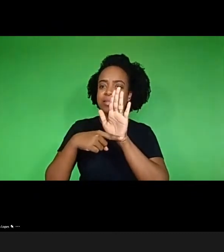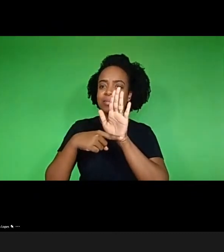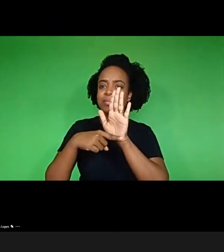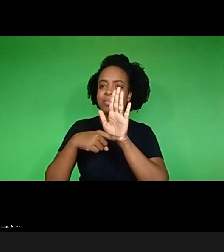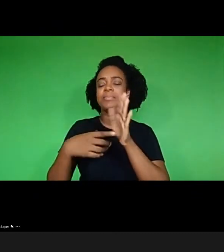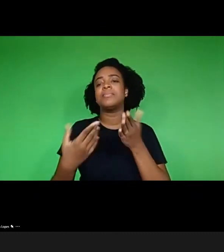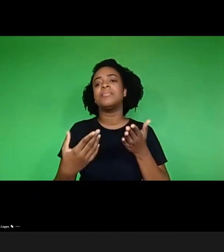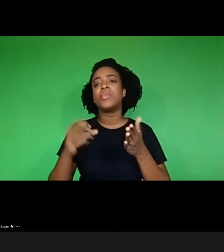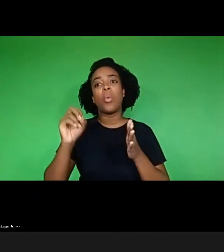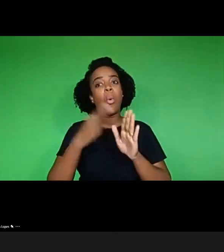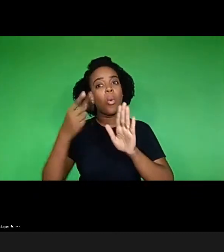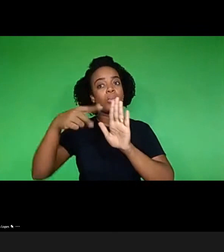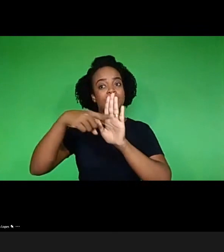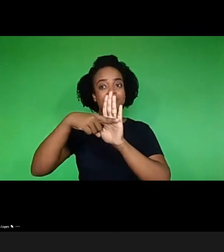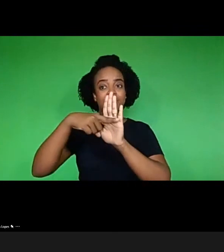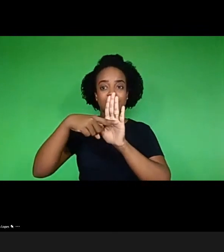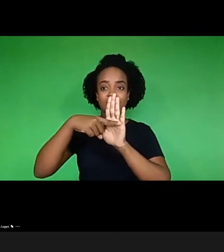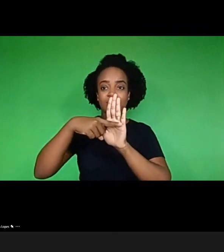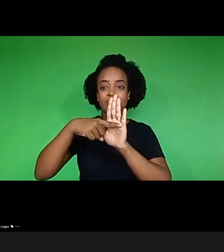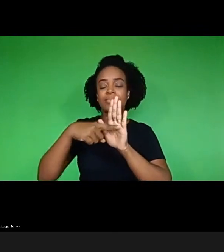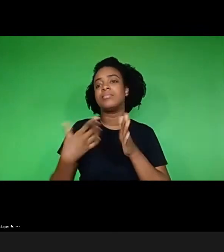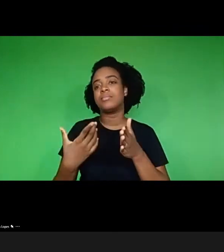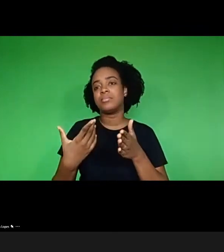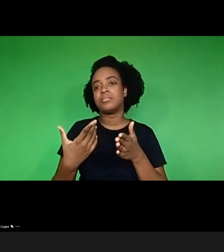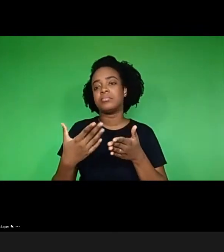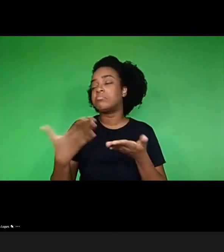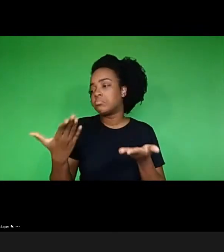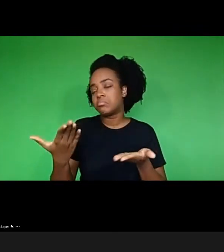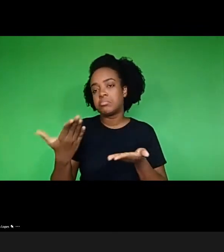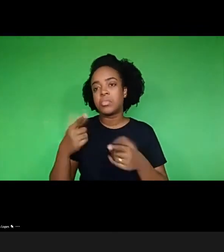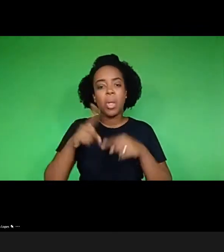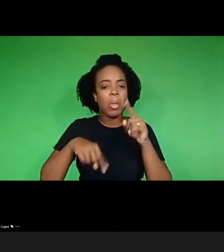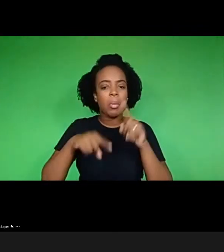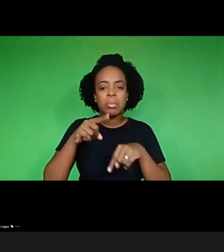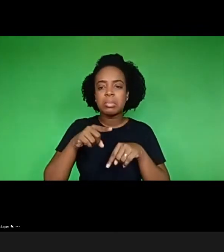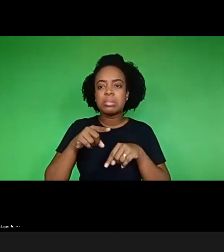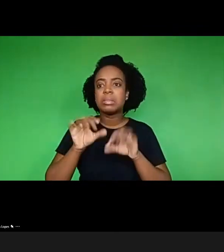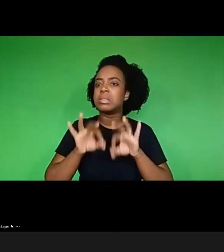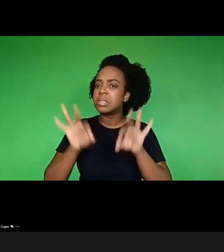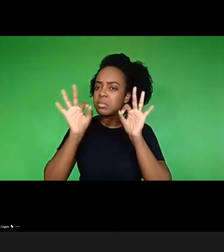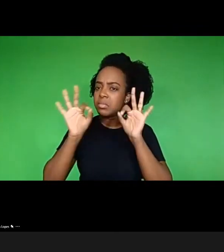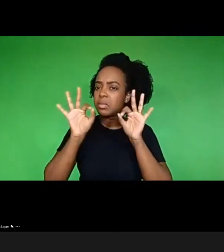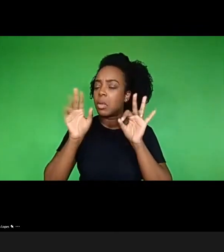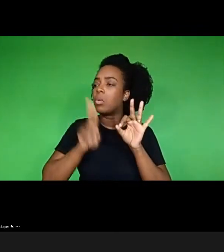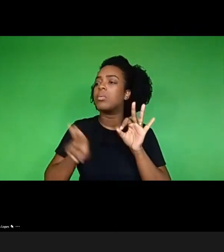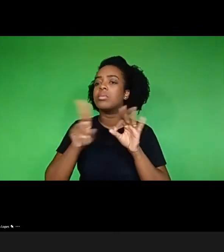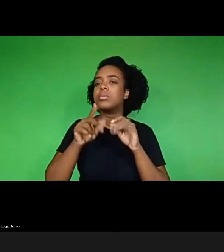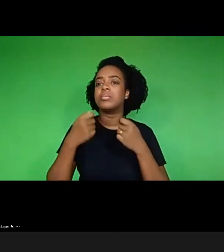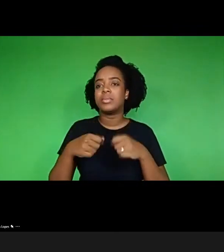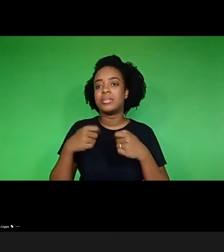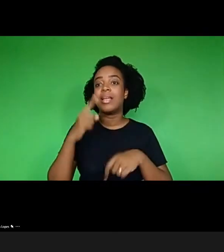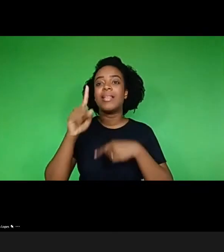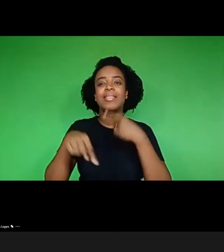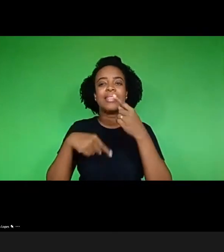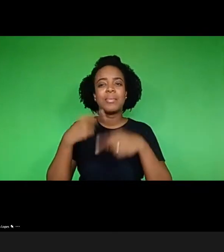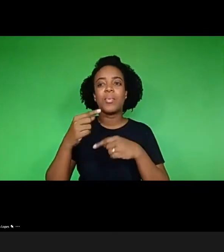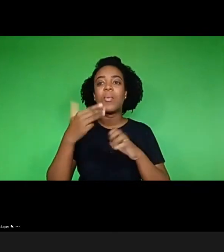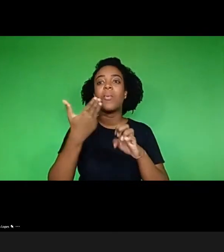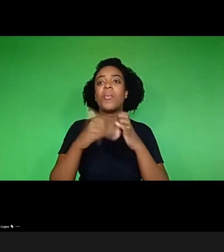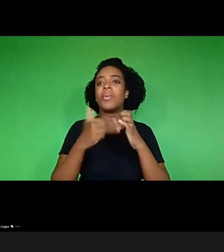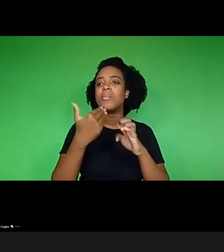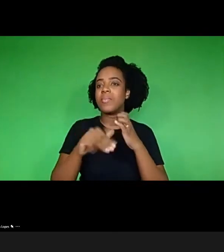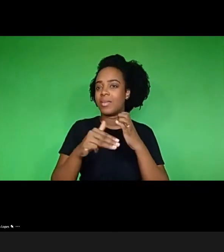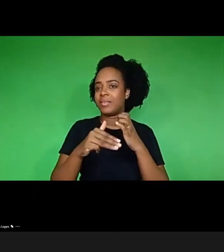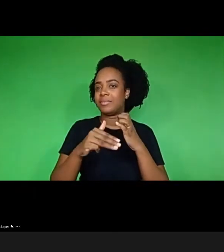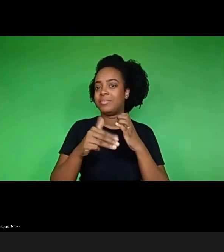hífen, certo? E aí, depois de digitar a senha, você vai digitar um e-mail que você já usa, um e-mail alternativo. Para que